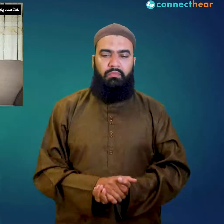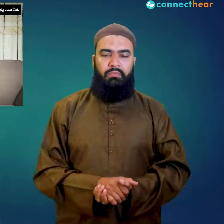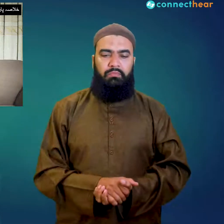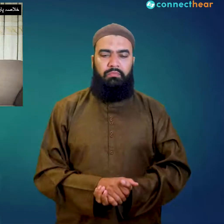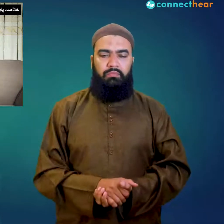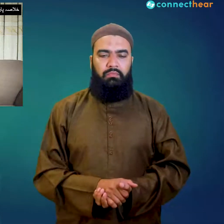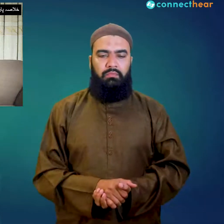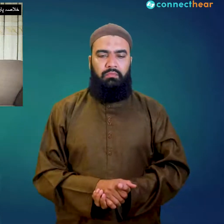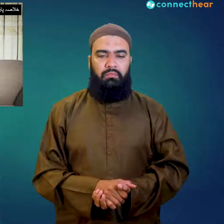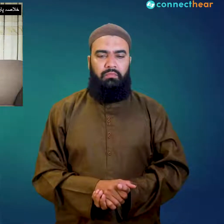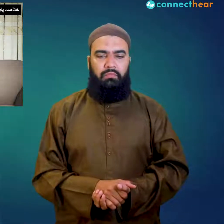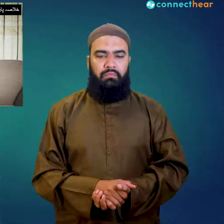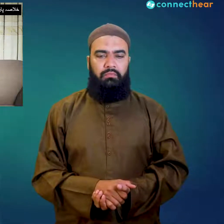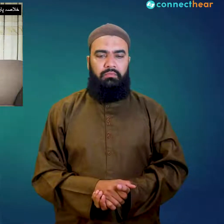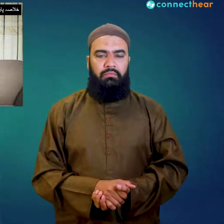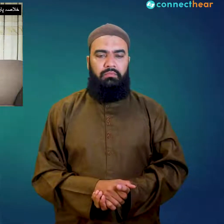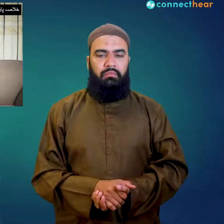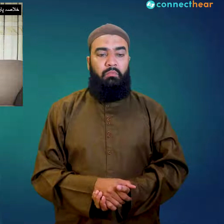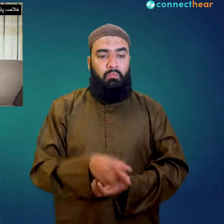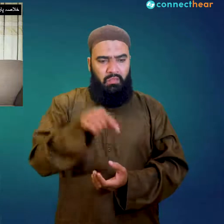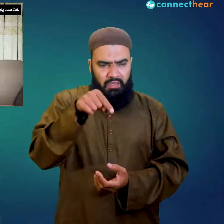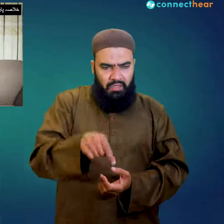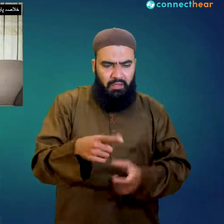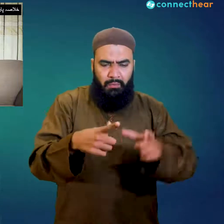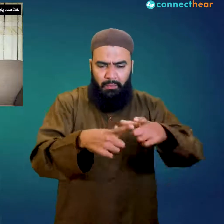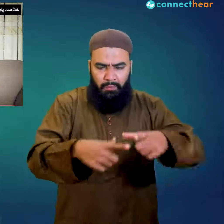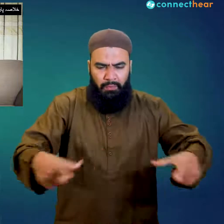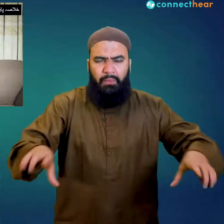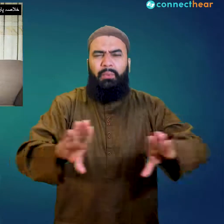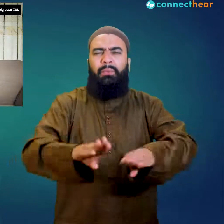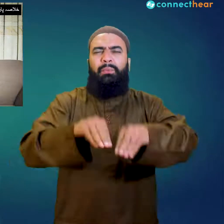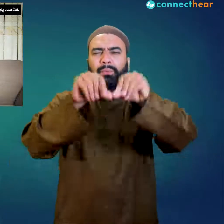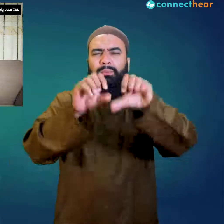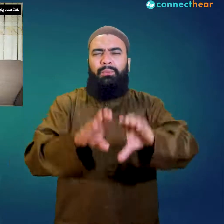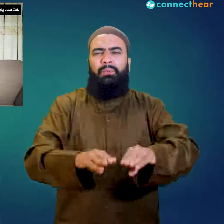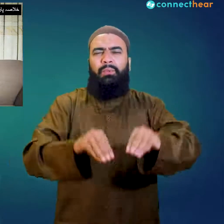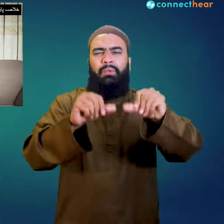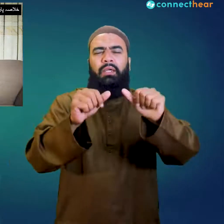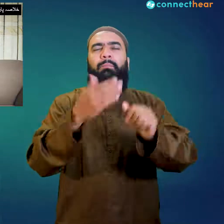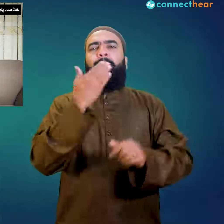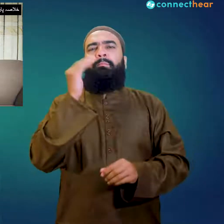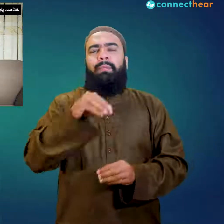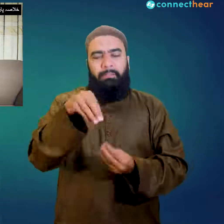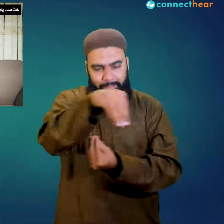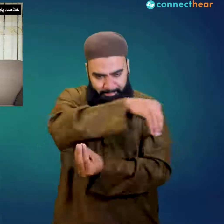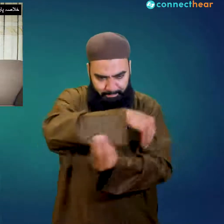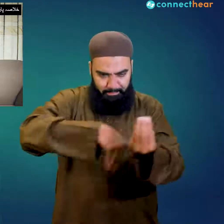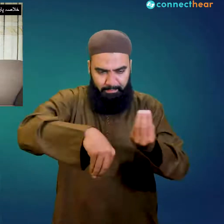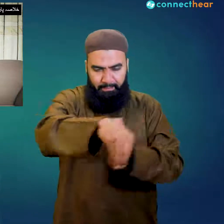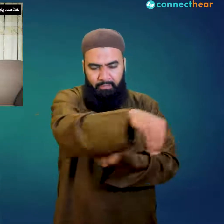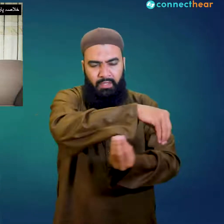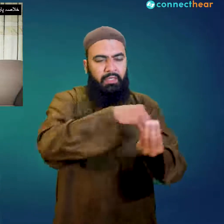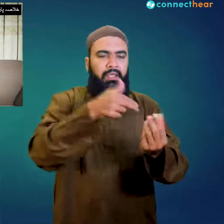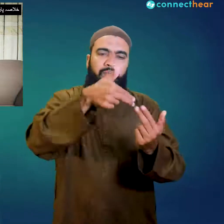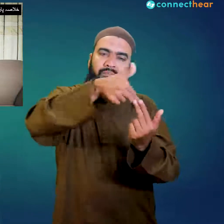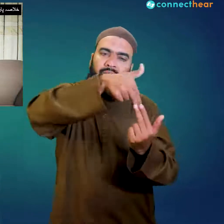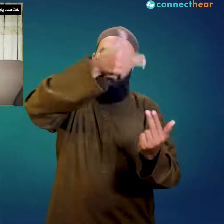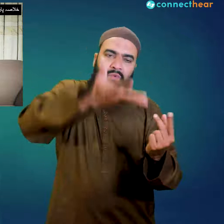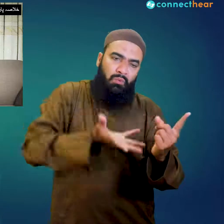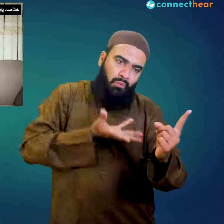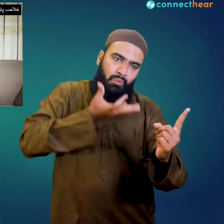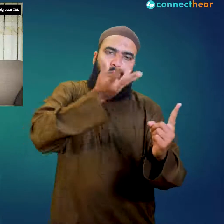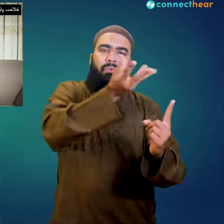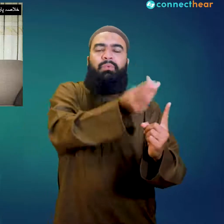للناس، بیت اللہ مسجد حرام کی فضیلت اس آیت میں بیان فرمائی گئی کہ یہ